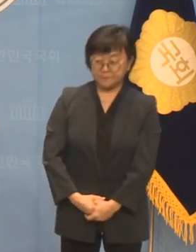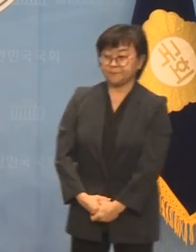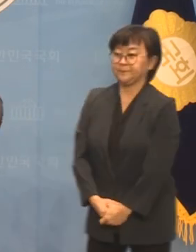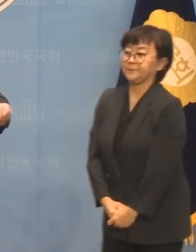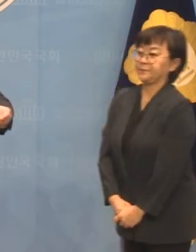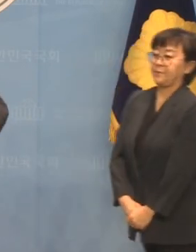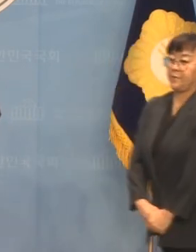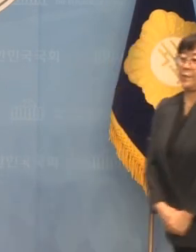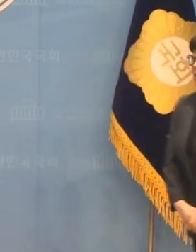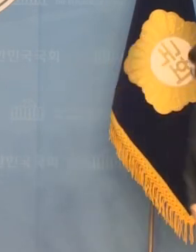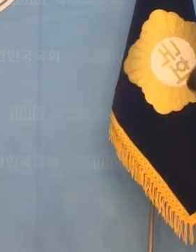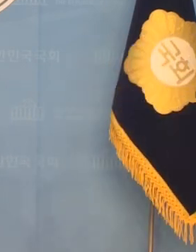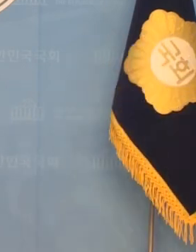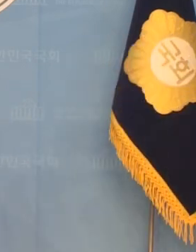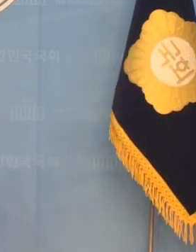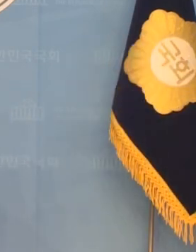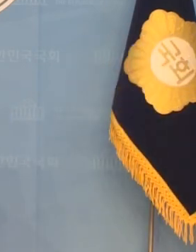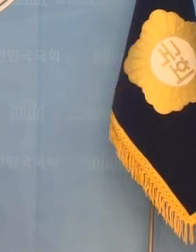감사합니다